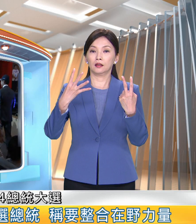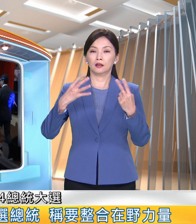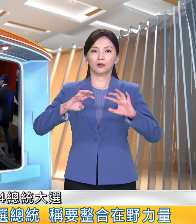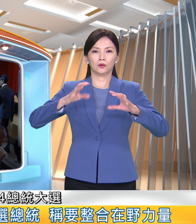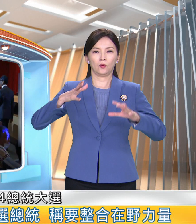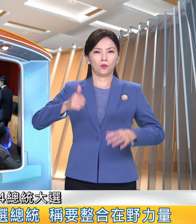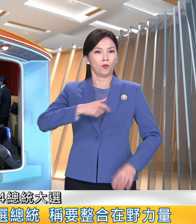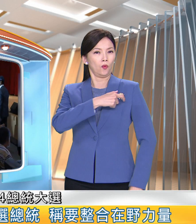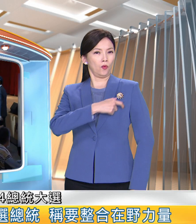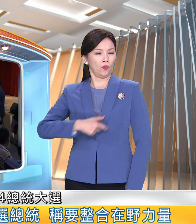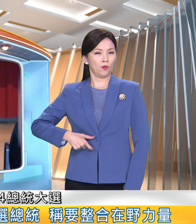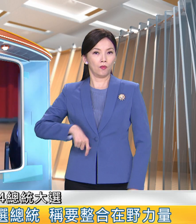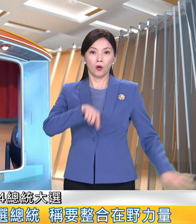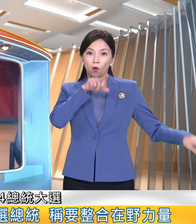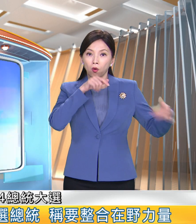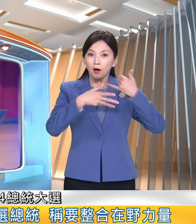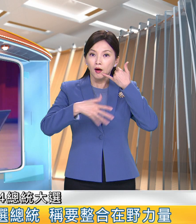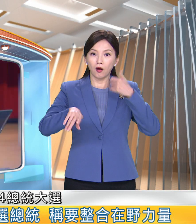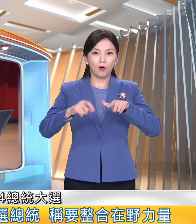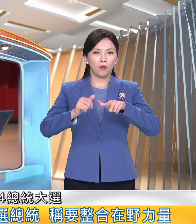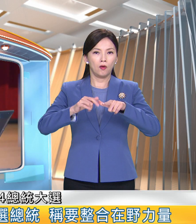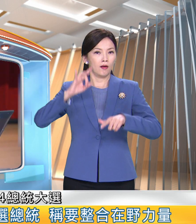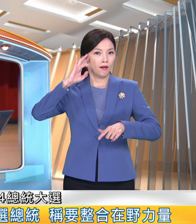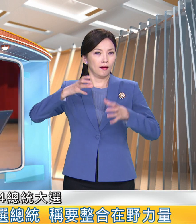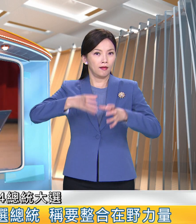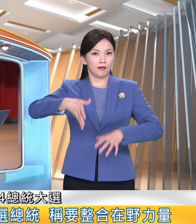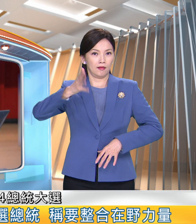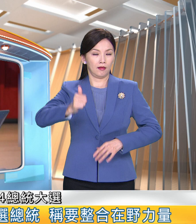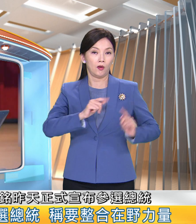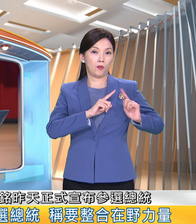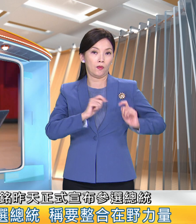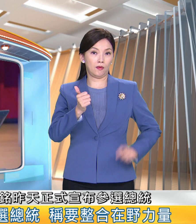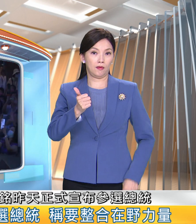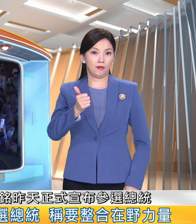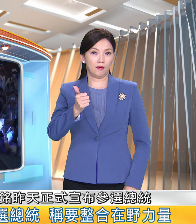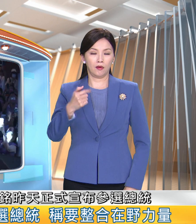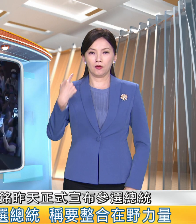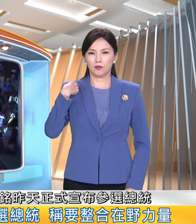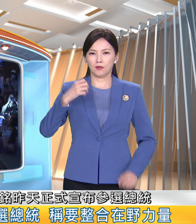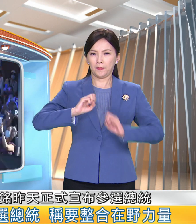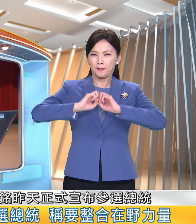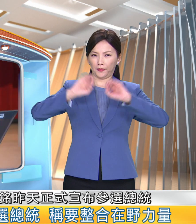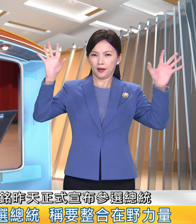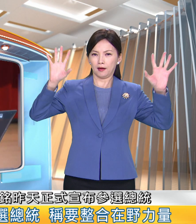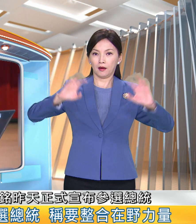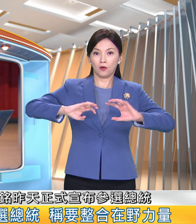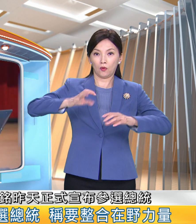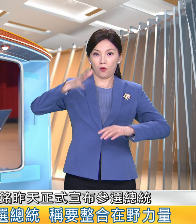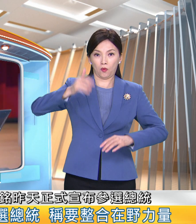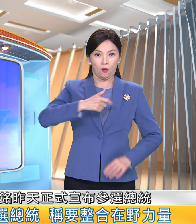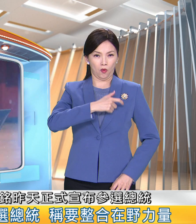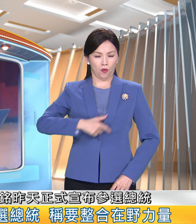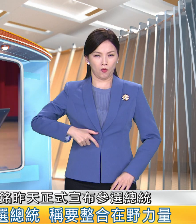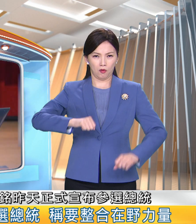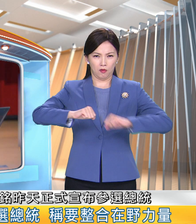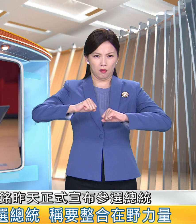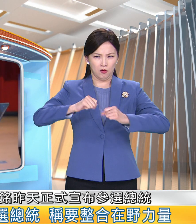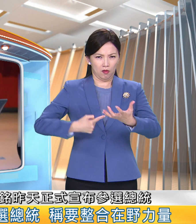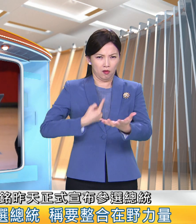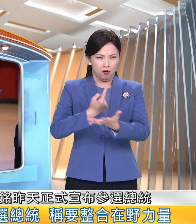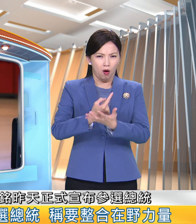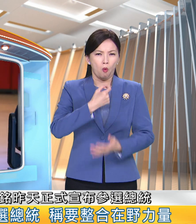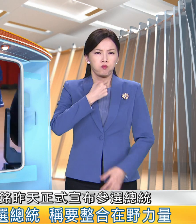继续来关心2024总统大选。鸿海创办人郭台铭昨天正式宣